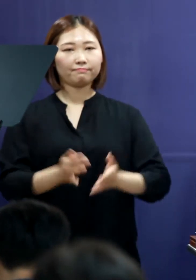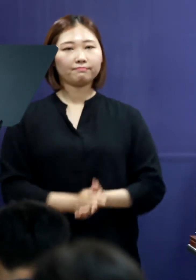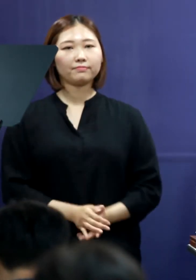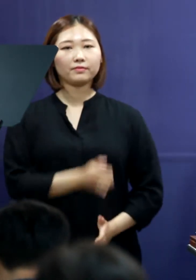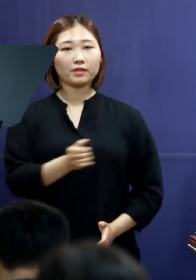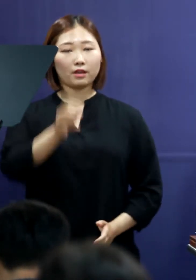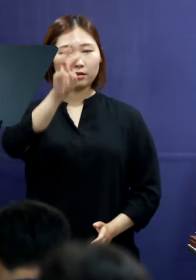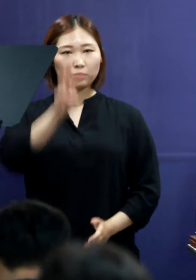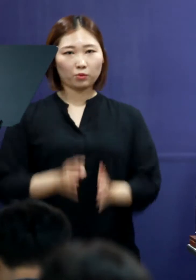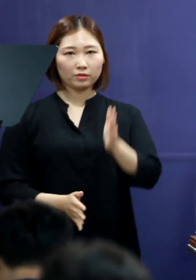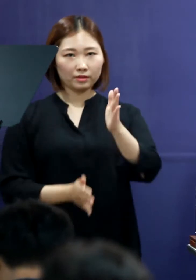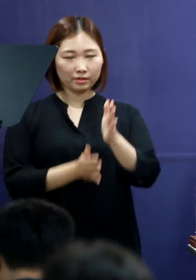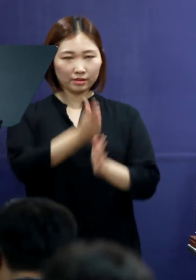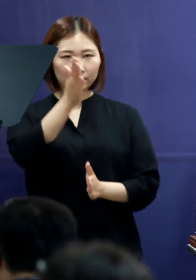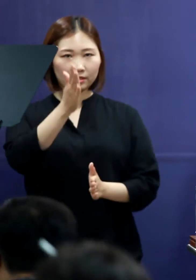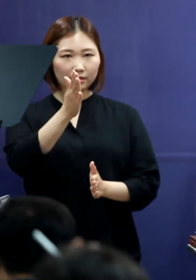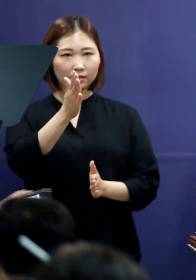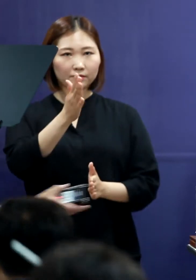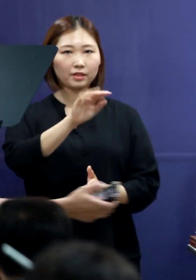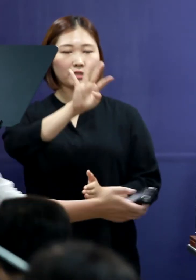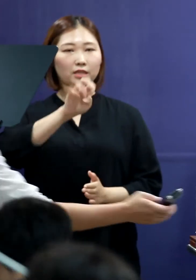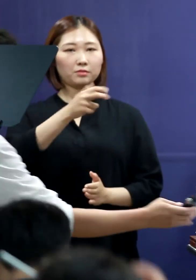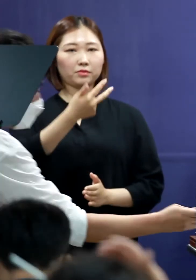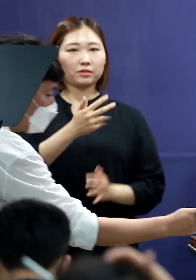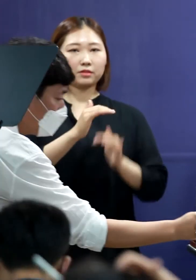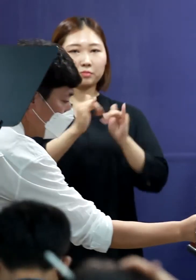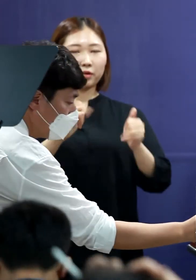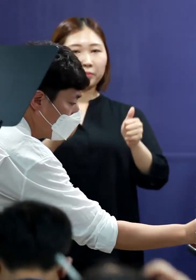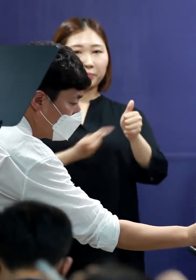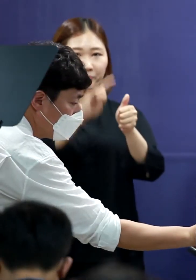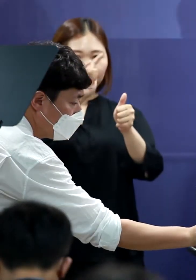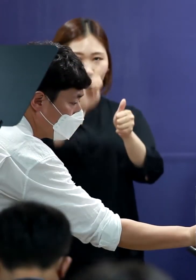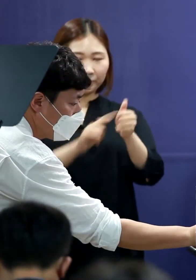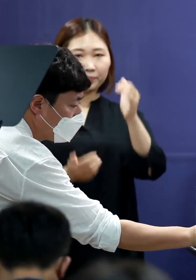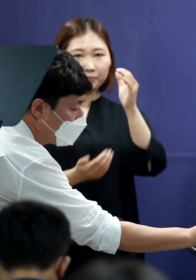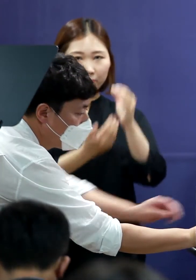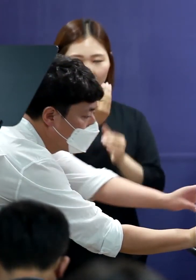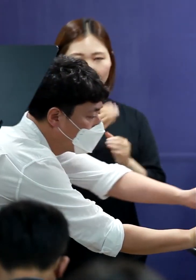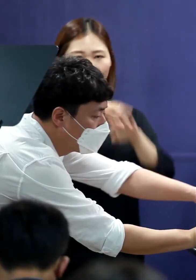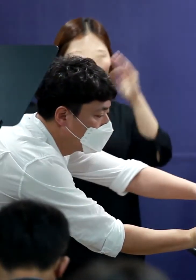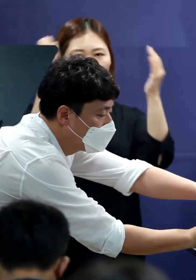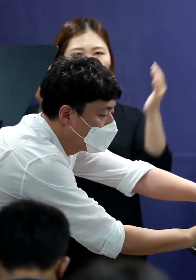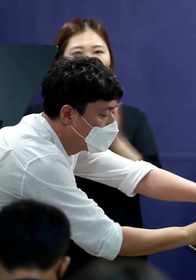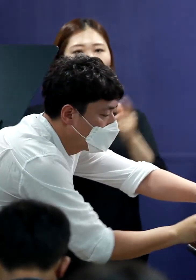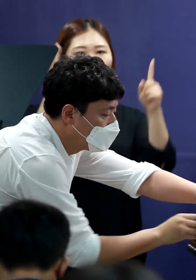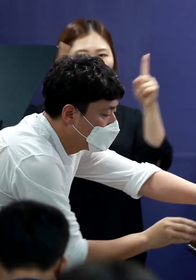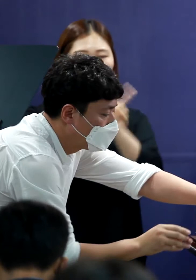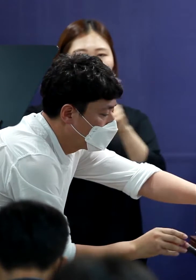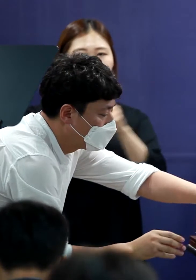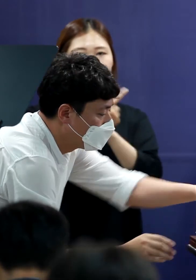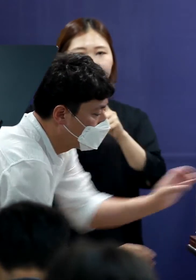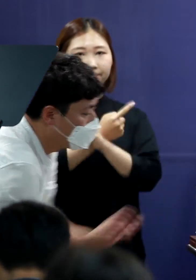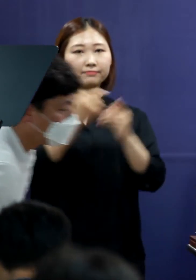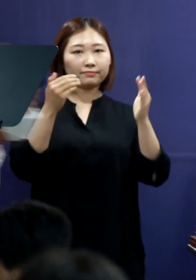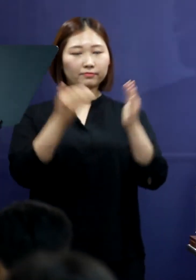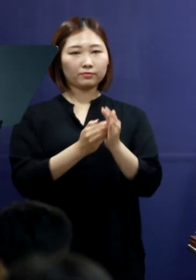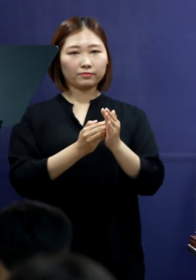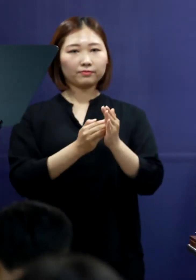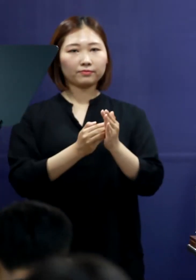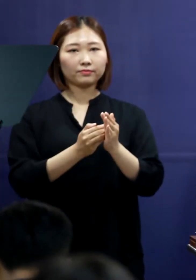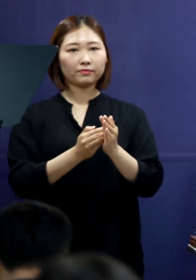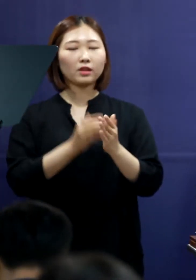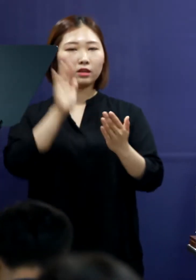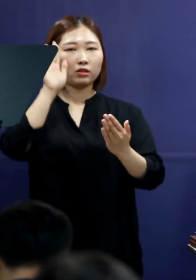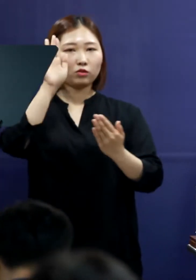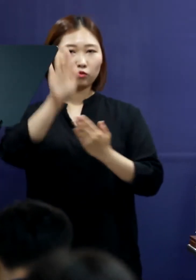시는 그동안 47명의 확진자가 발생했고 또 모두 완치가 되었습니다. 모두 완치가 된